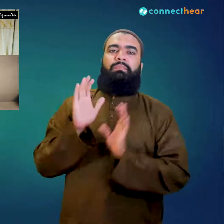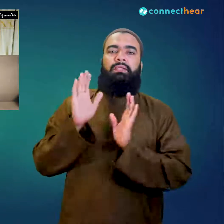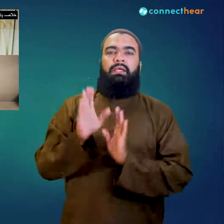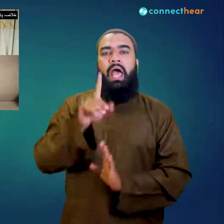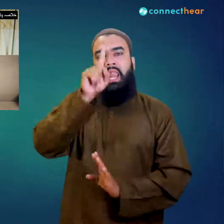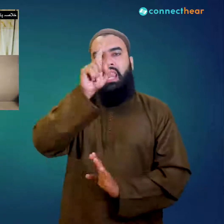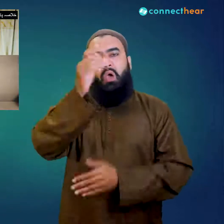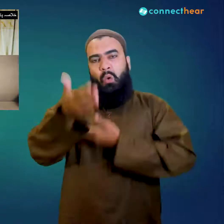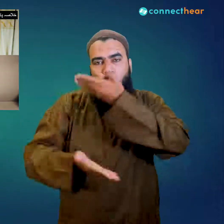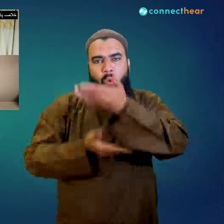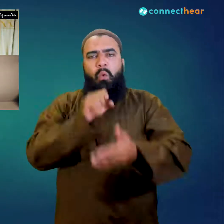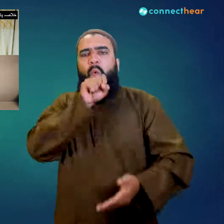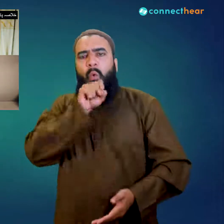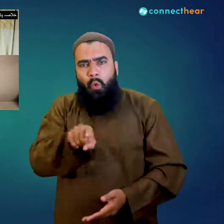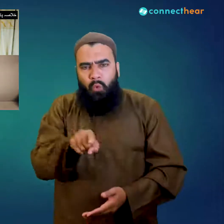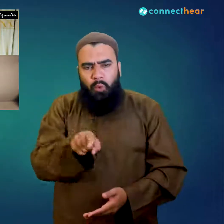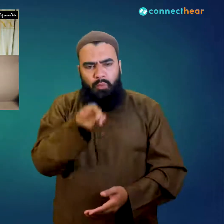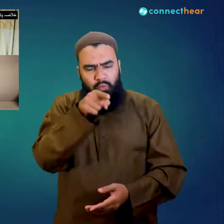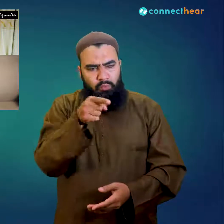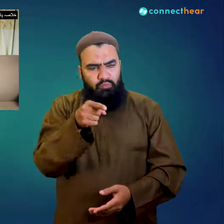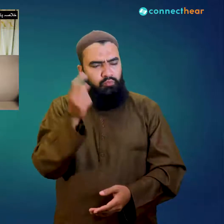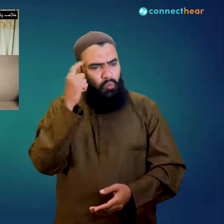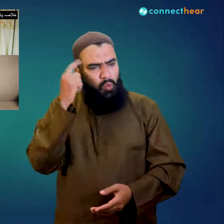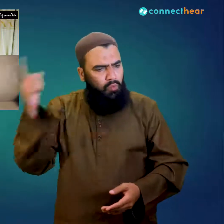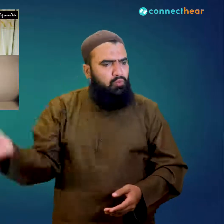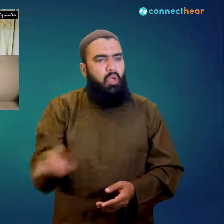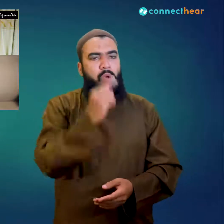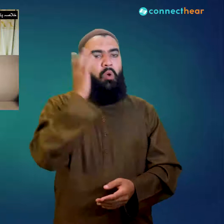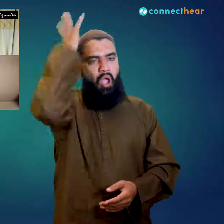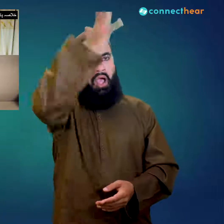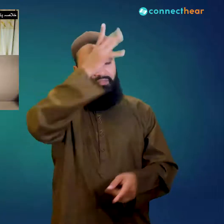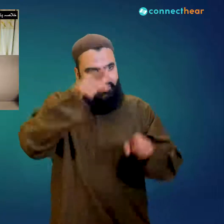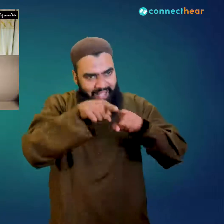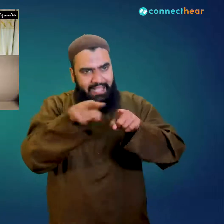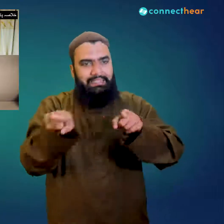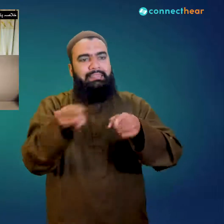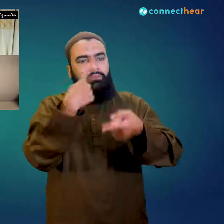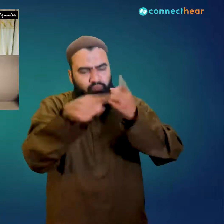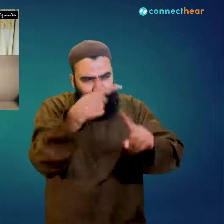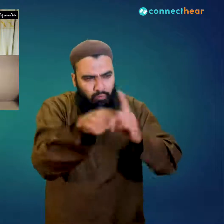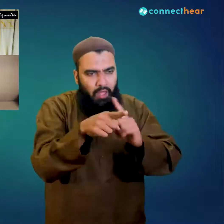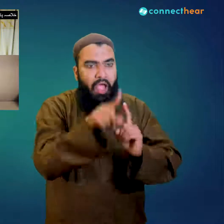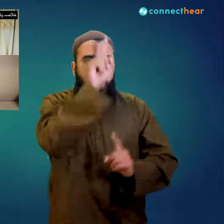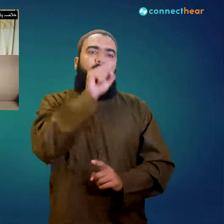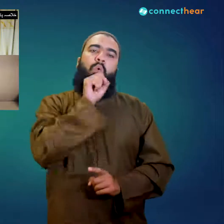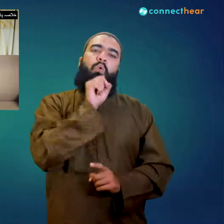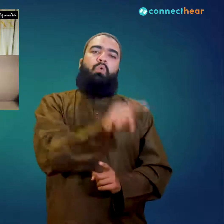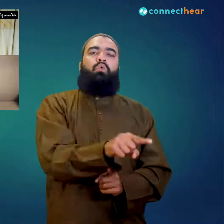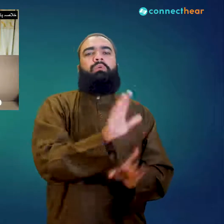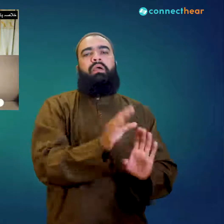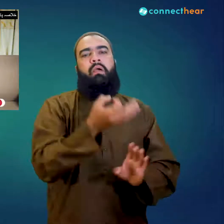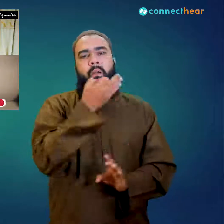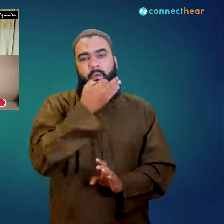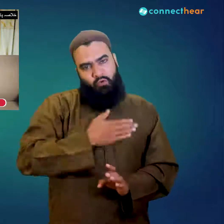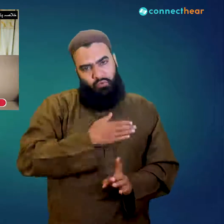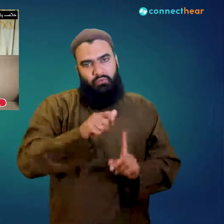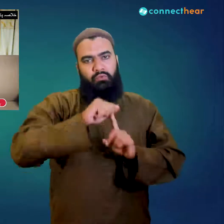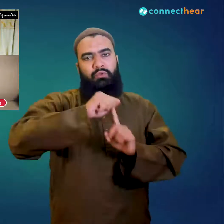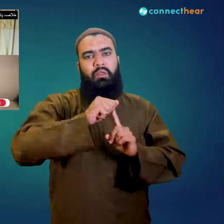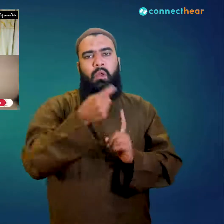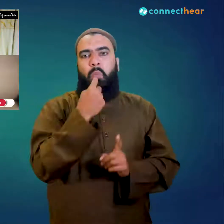نے تم پر یہ فرض کر دیا ہے۔ اور فرمایا کہ بہت ساری چیزیں ایسی ہیں جو تمہارے لیے فائدے کا باعث